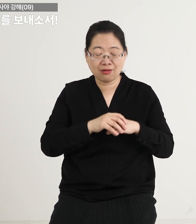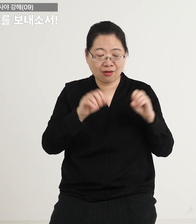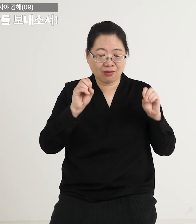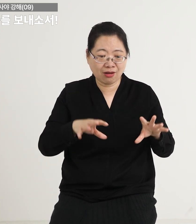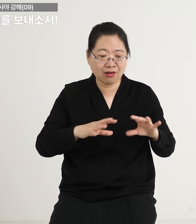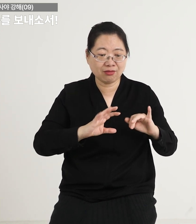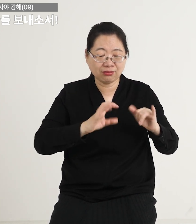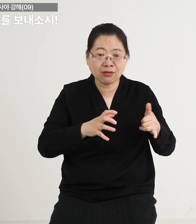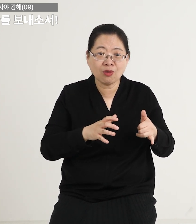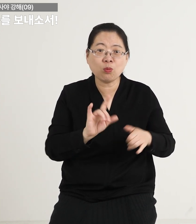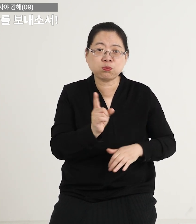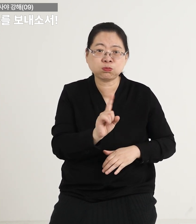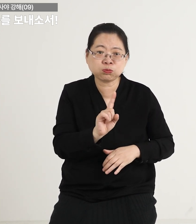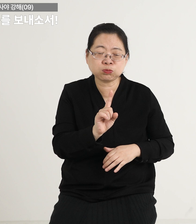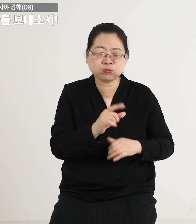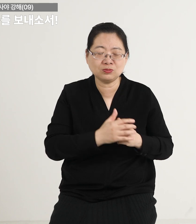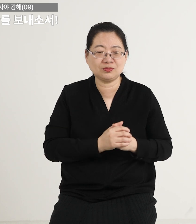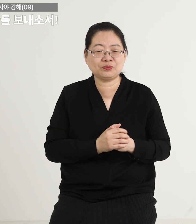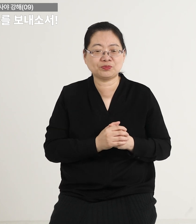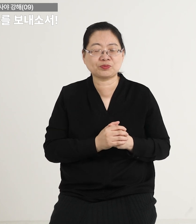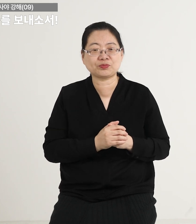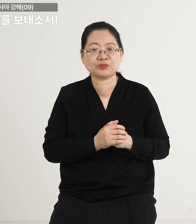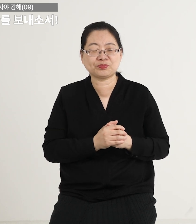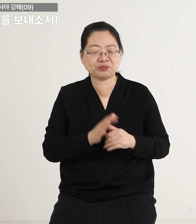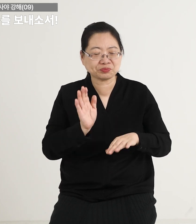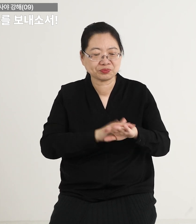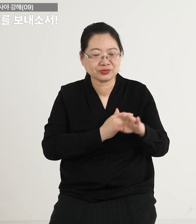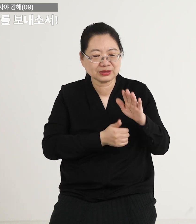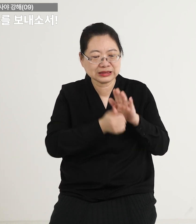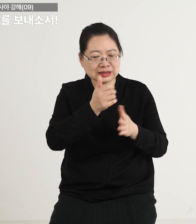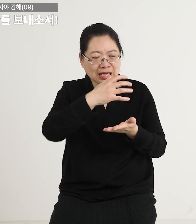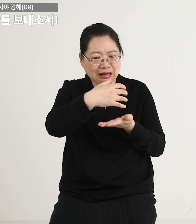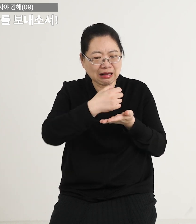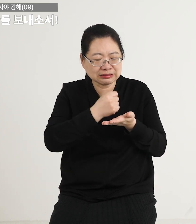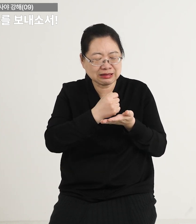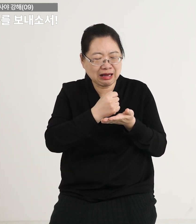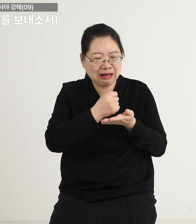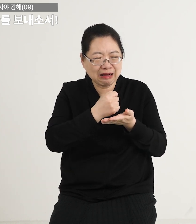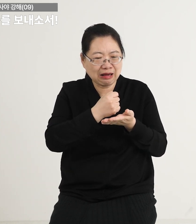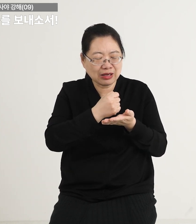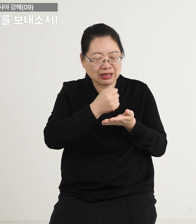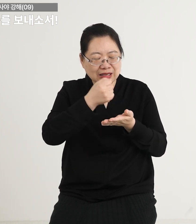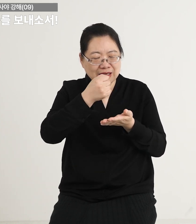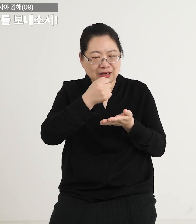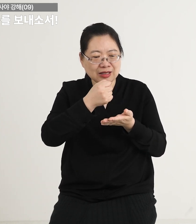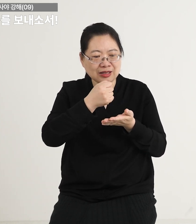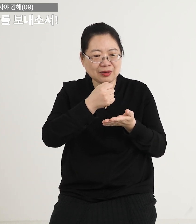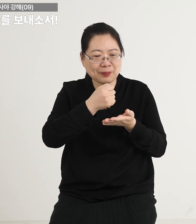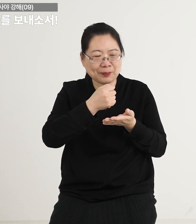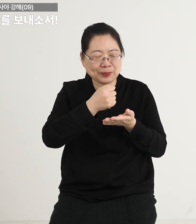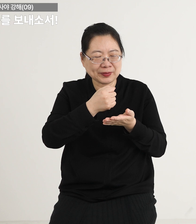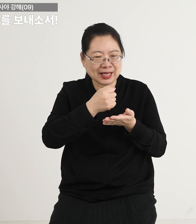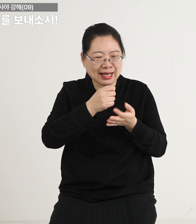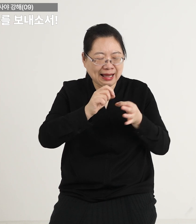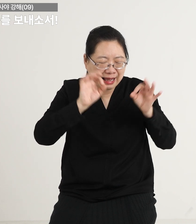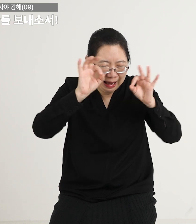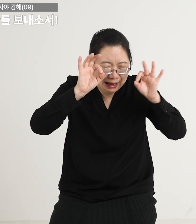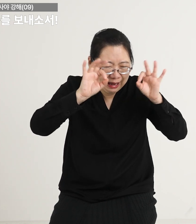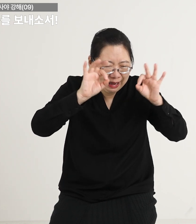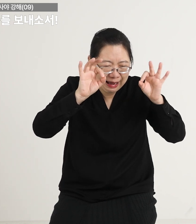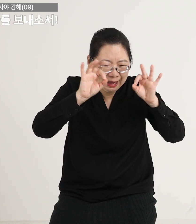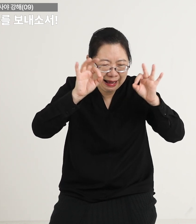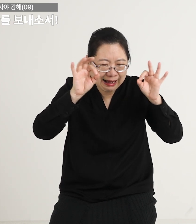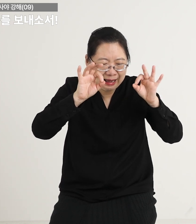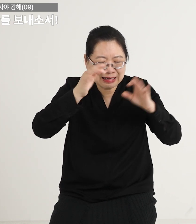세상이 던지는 먹잇감에 잘못된 희망을 걸고 청춘을 값싸게 낭비하고